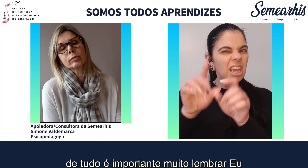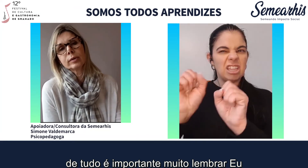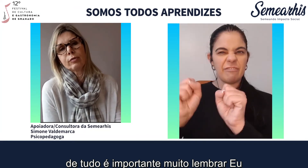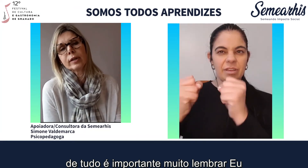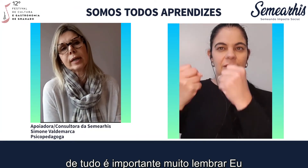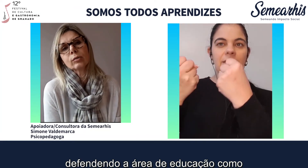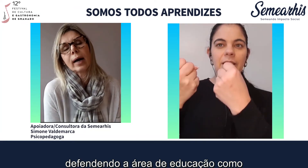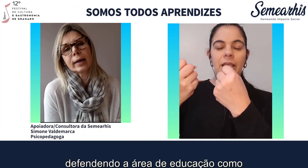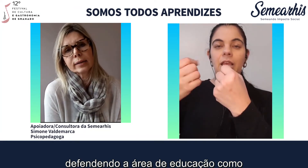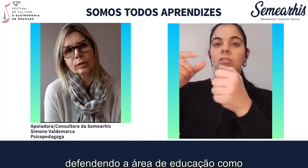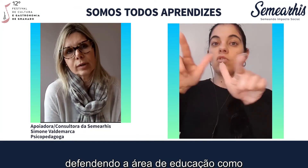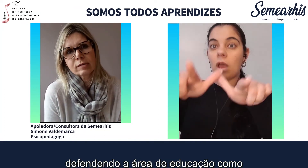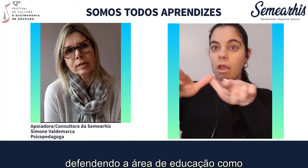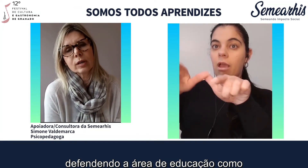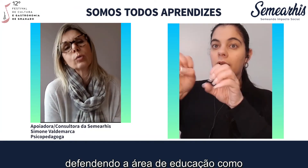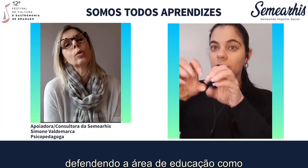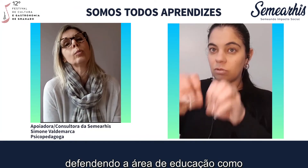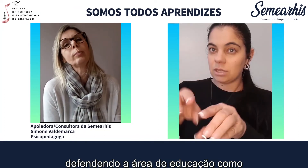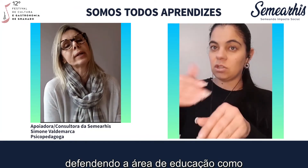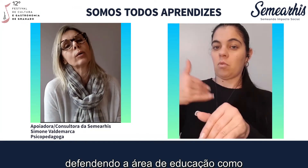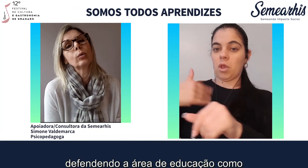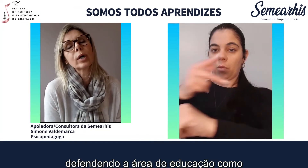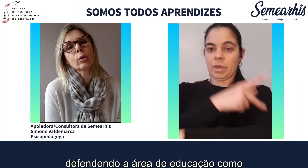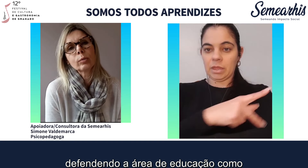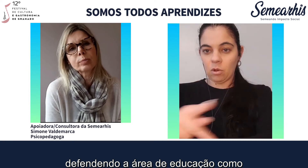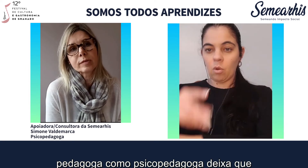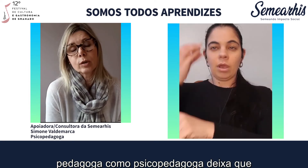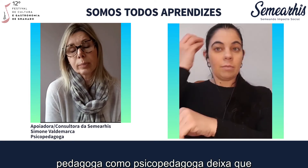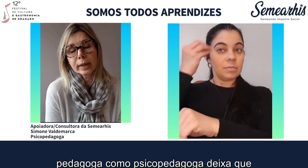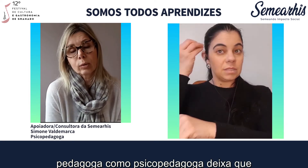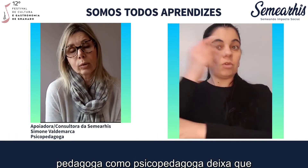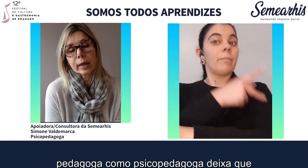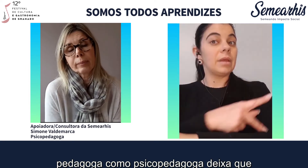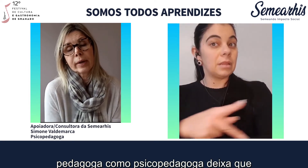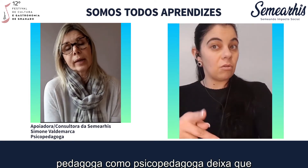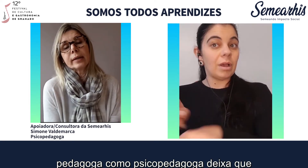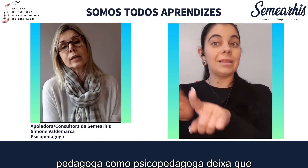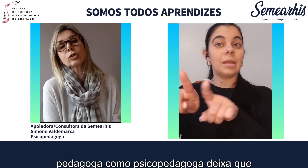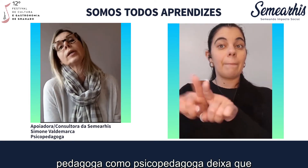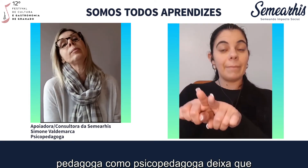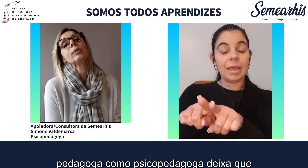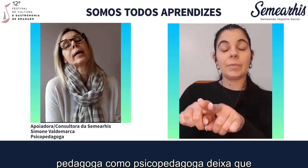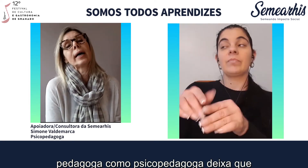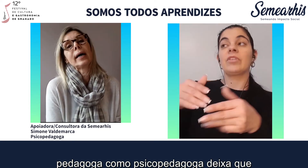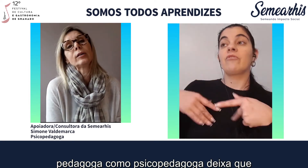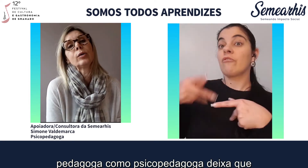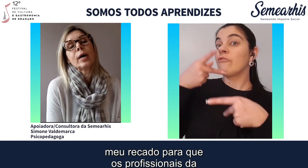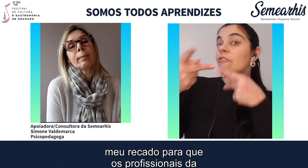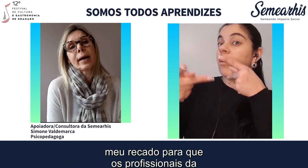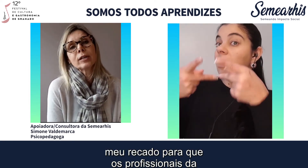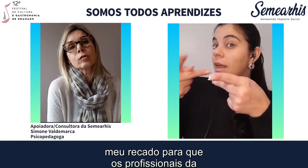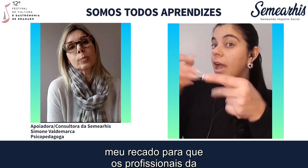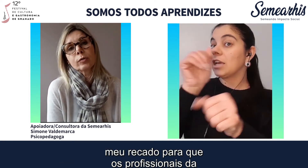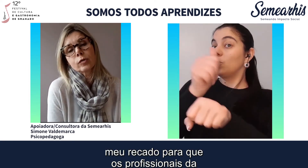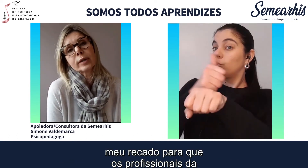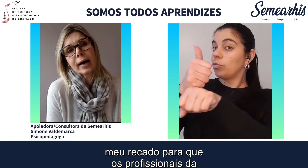eu defendendo a área da educação como pedagoga, como psicopedagoga, deixo aqui meu recado